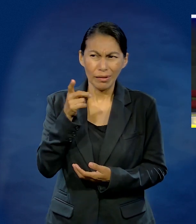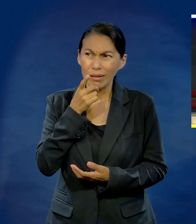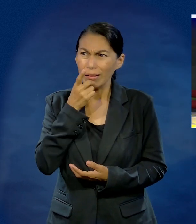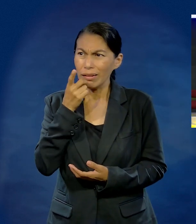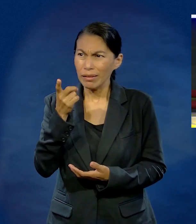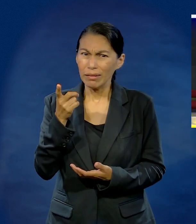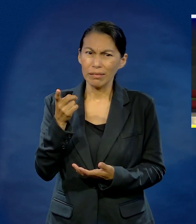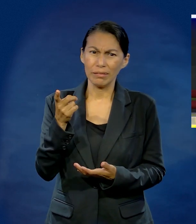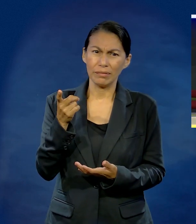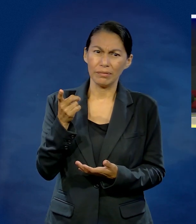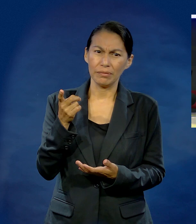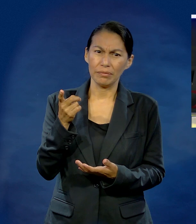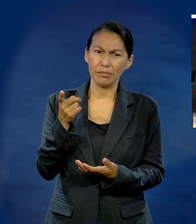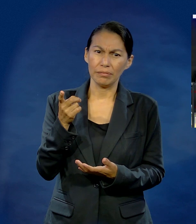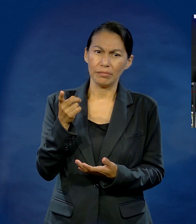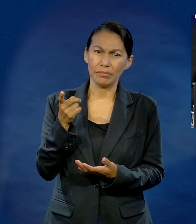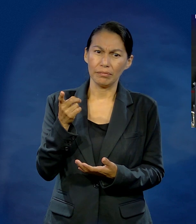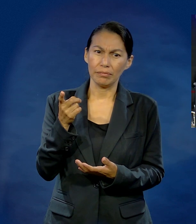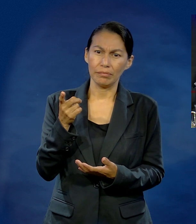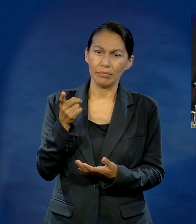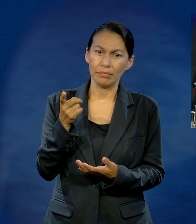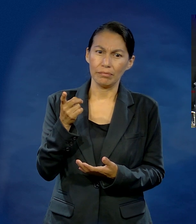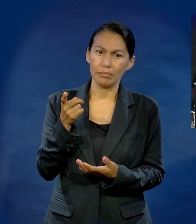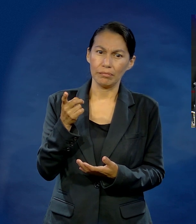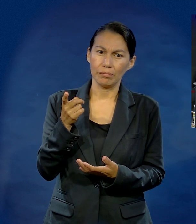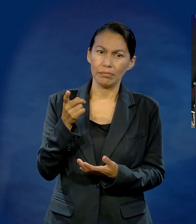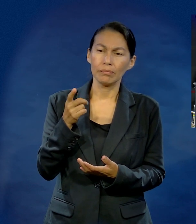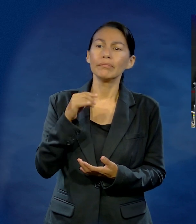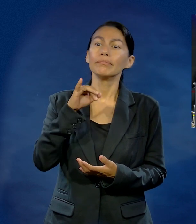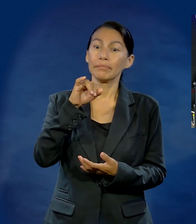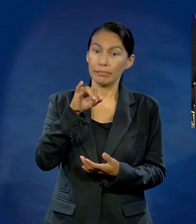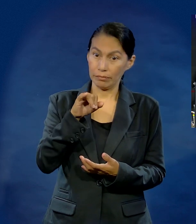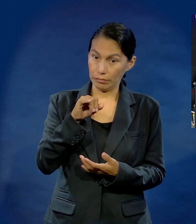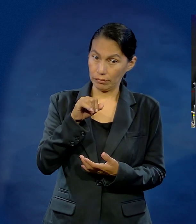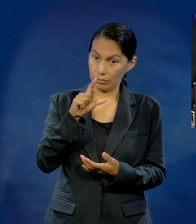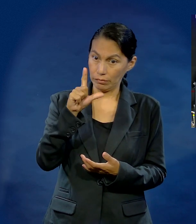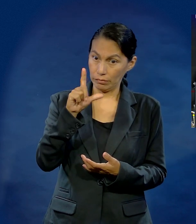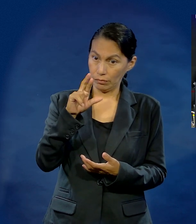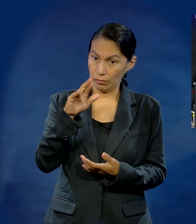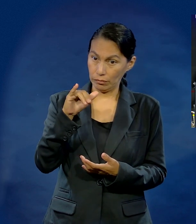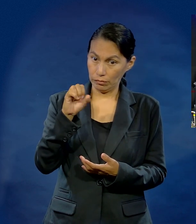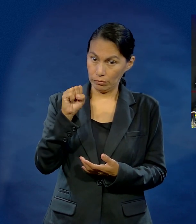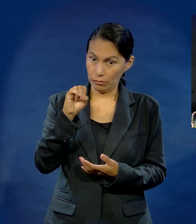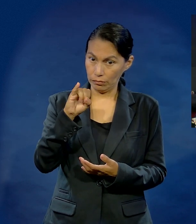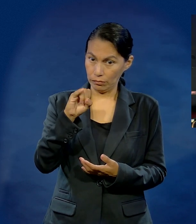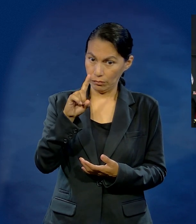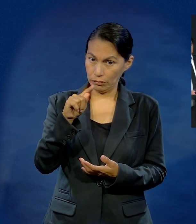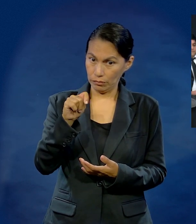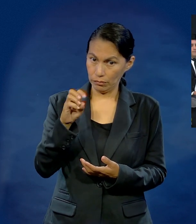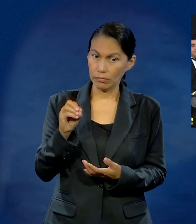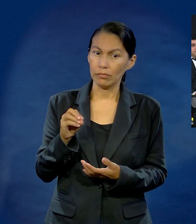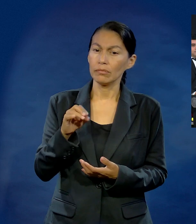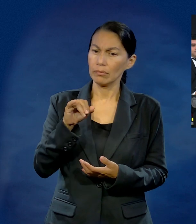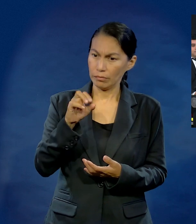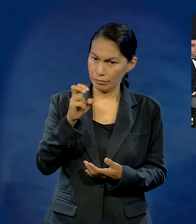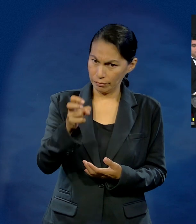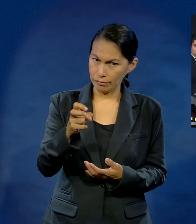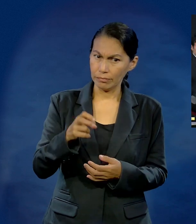porque realmente lo que él dijo me impactó. Y entonces dijo, yo no sé si él recuerde, dijo, sí,